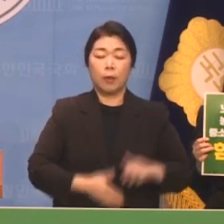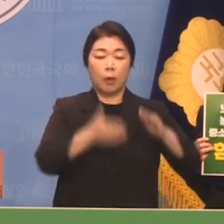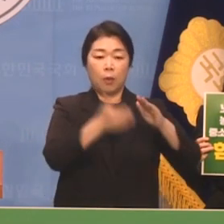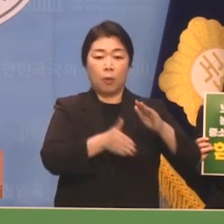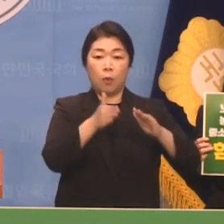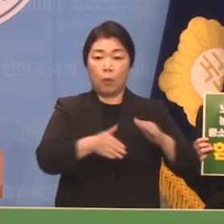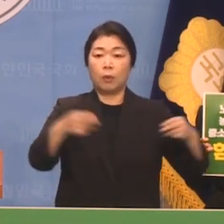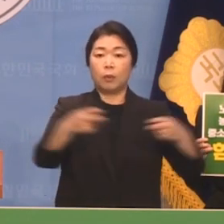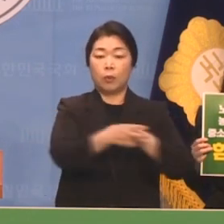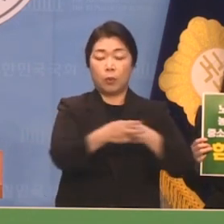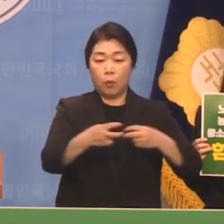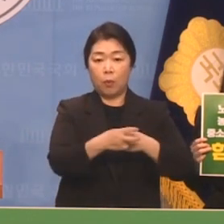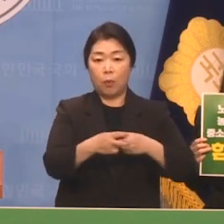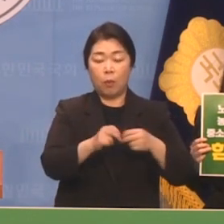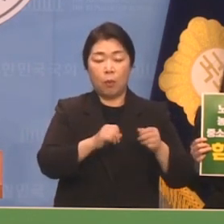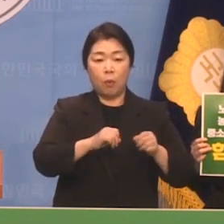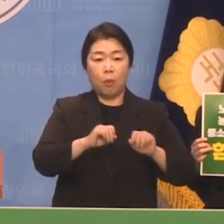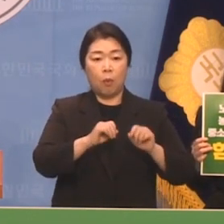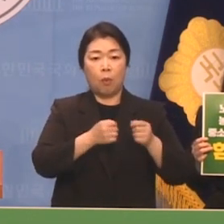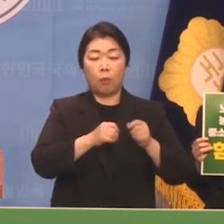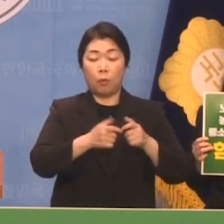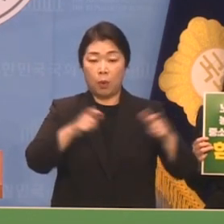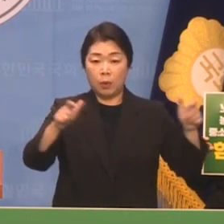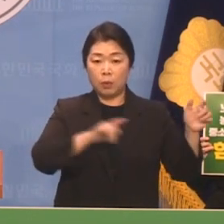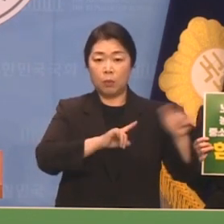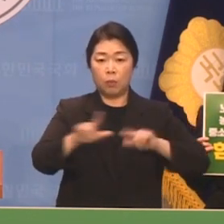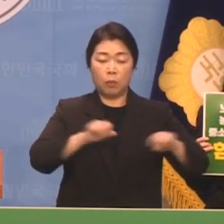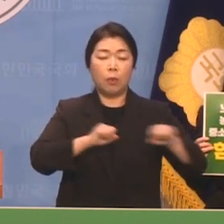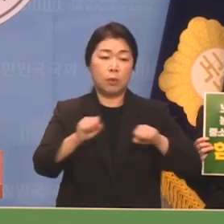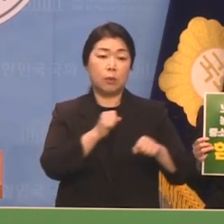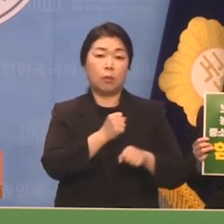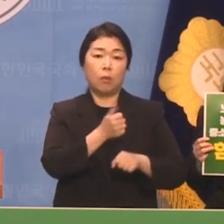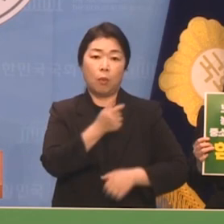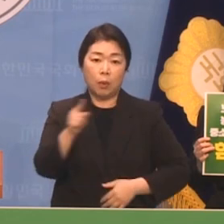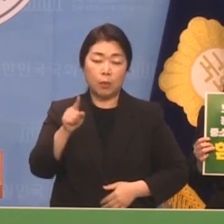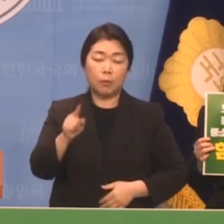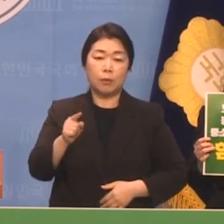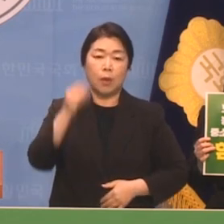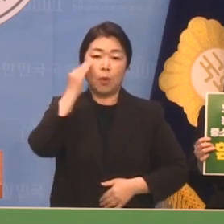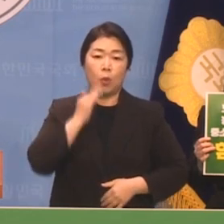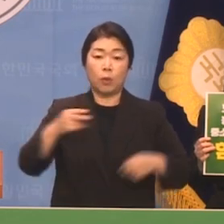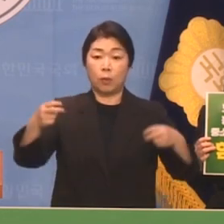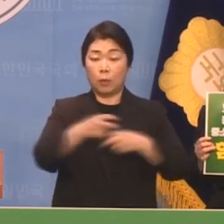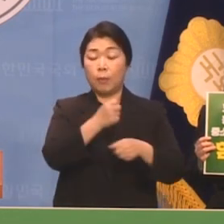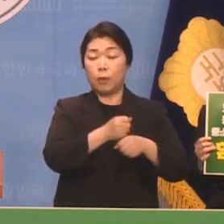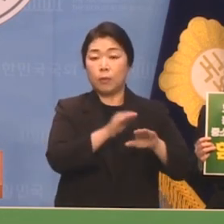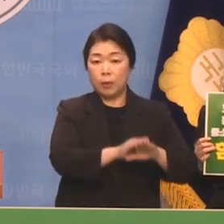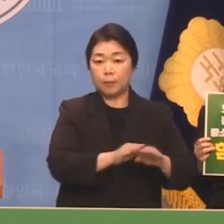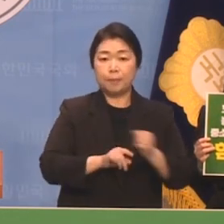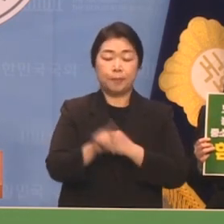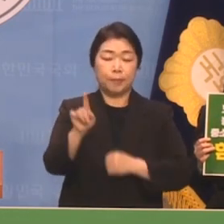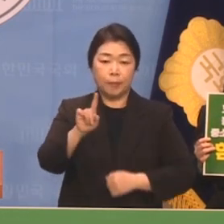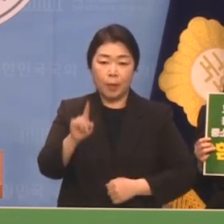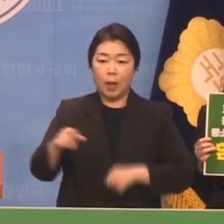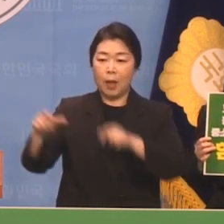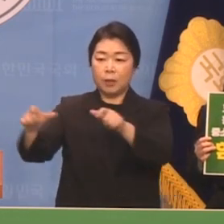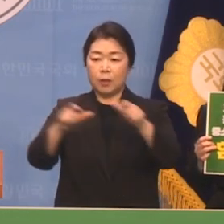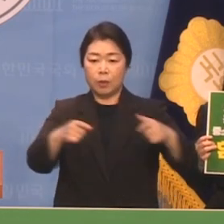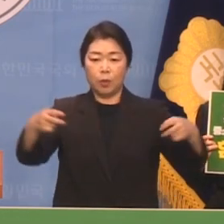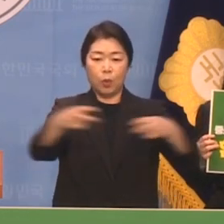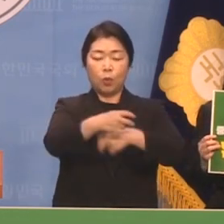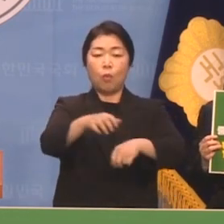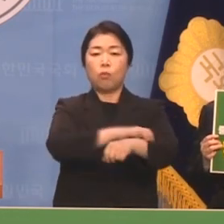공공교통, 녹색교통 활성화로 녹색 일자리를 창출할 것입니다. 이를 위해 우선 지역 간 교통 불평등을